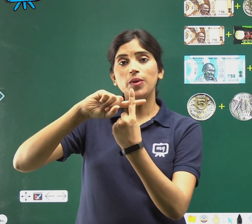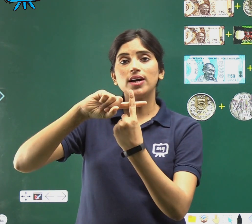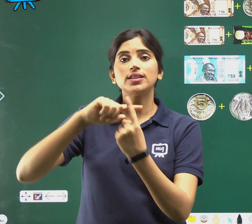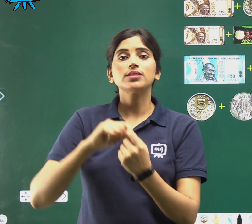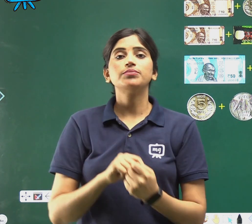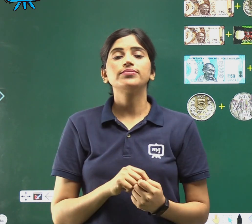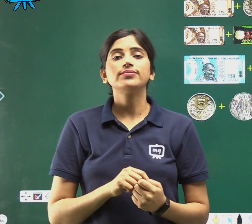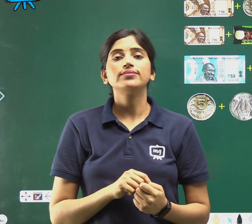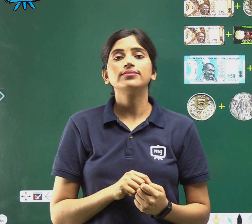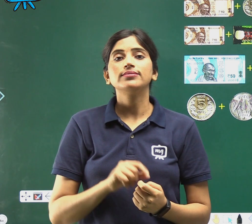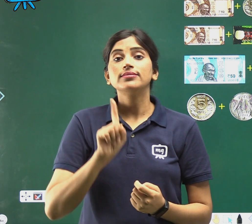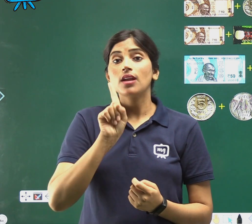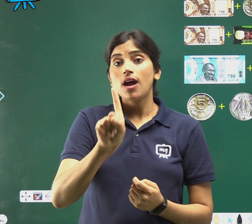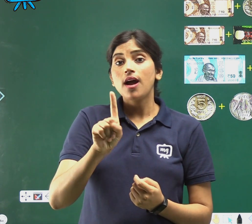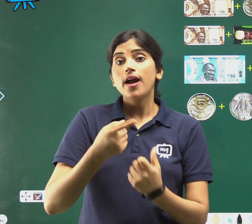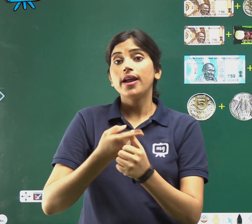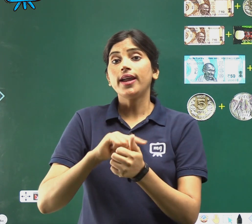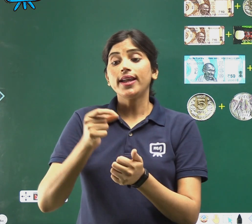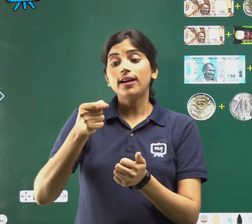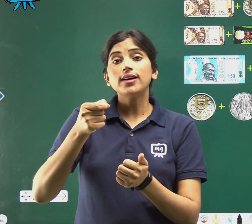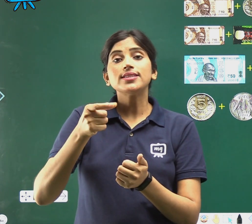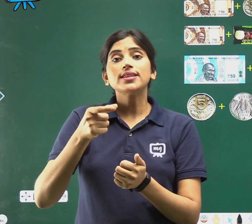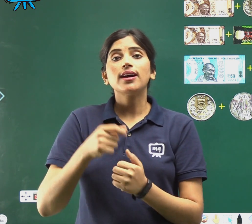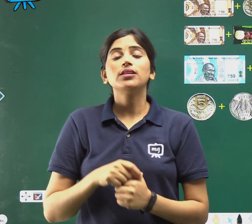प्लस 1 का सिक्का